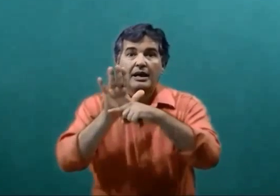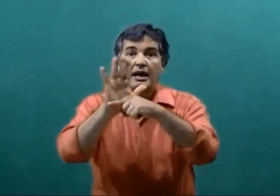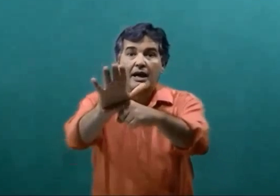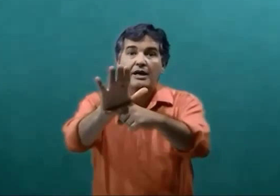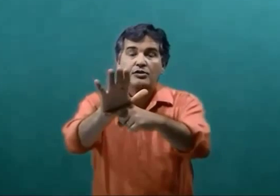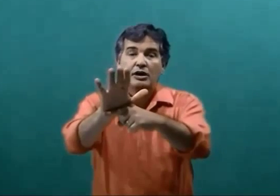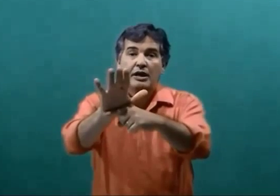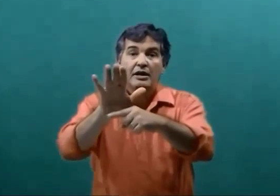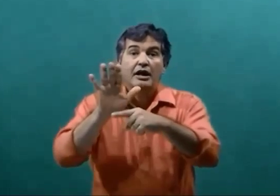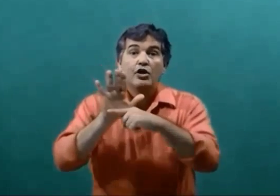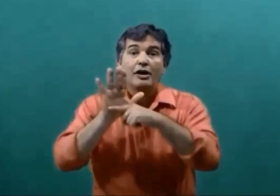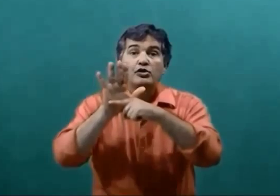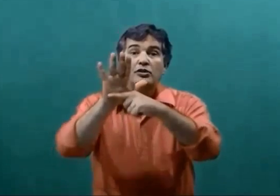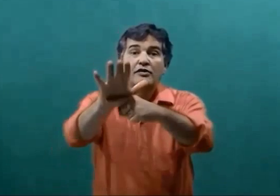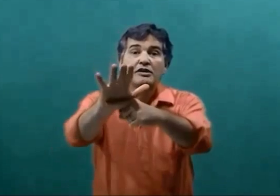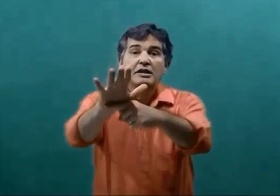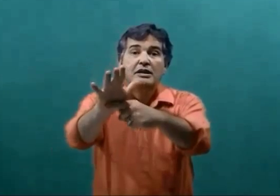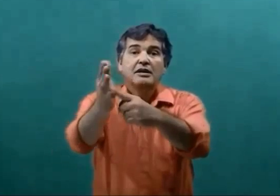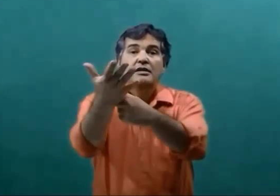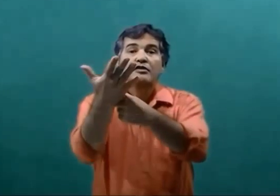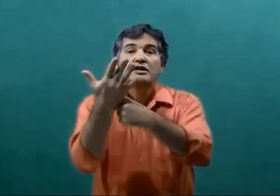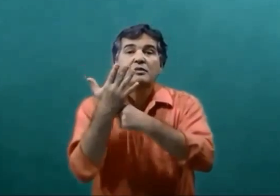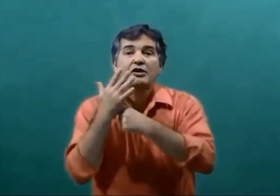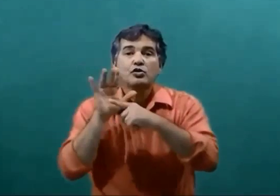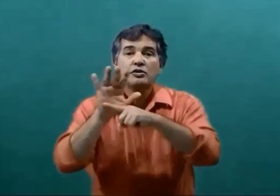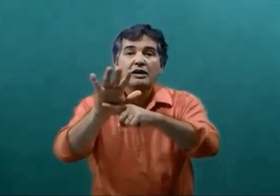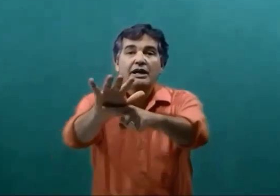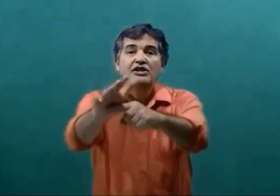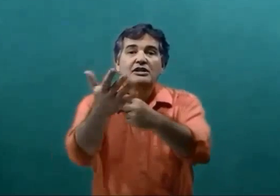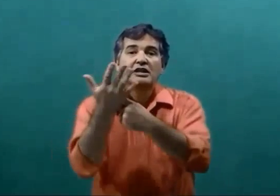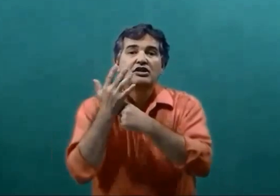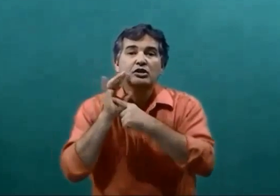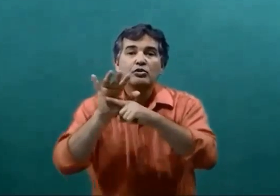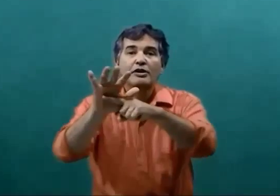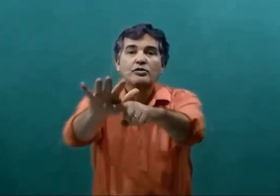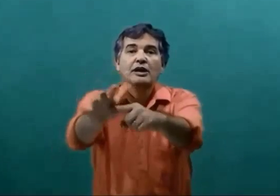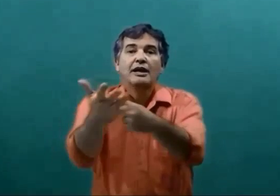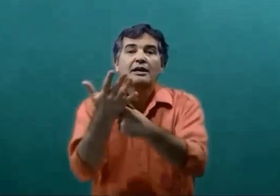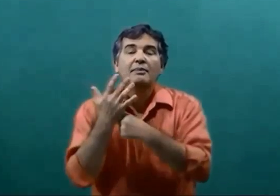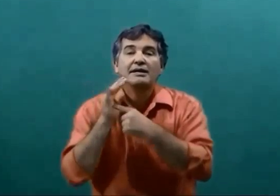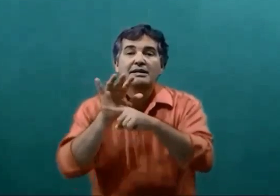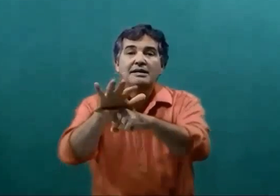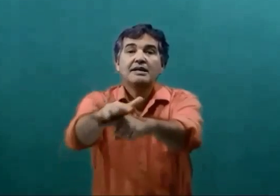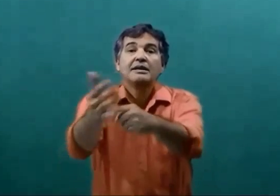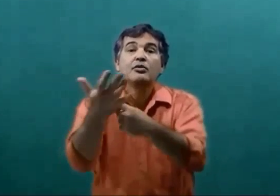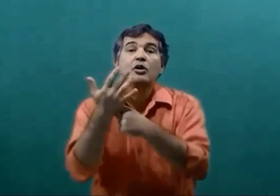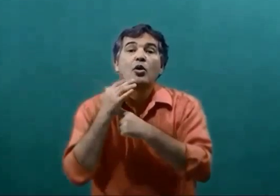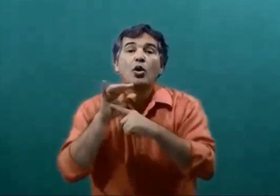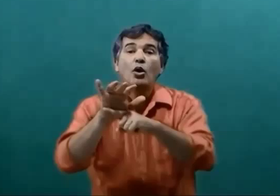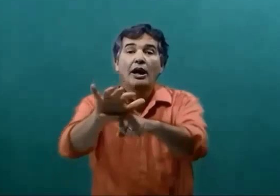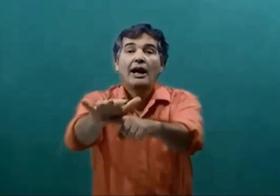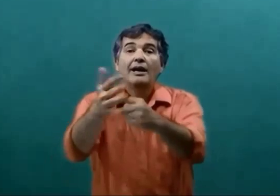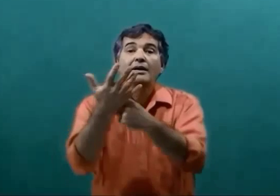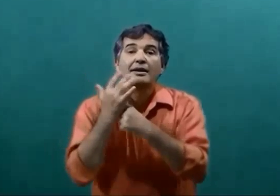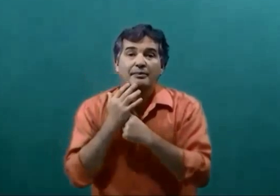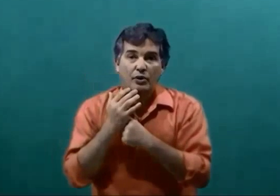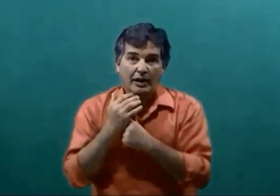Apresentar, ajudar. Eu ajudo a você, você me ajuda. Este sentido do ajudar passa a ser, então,